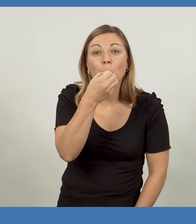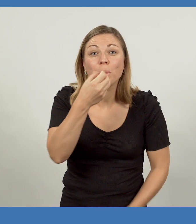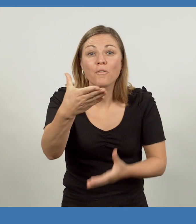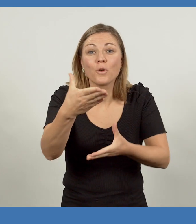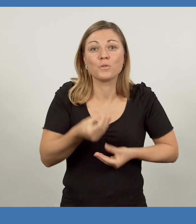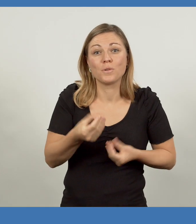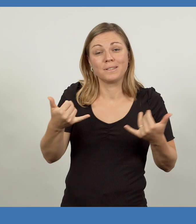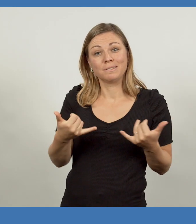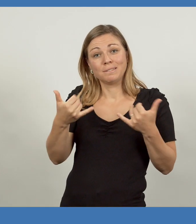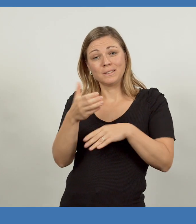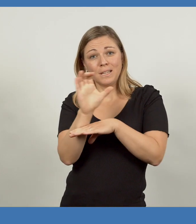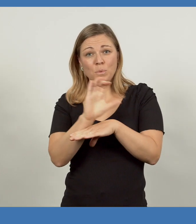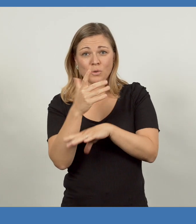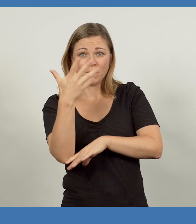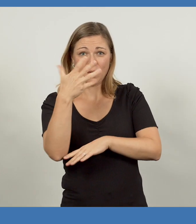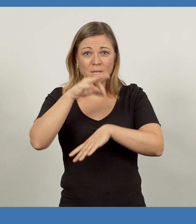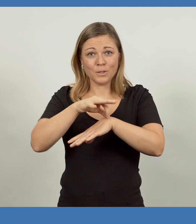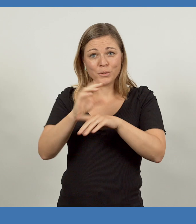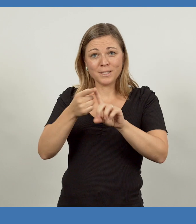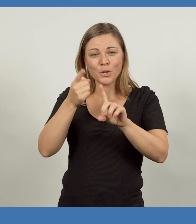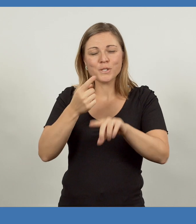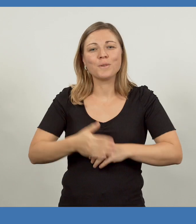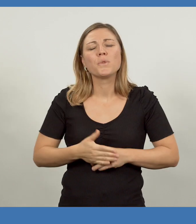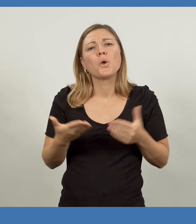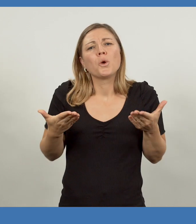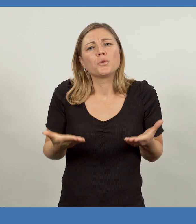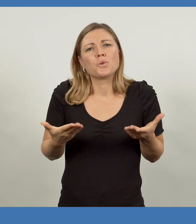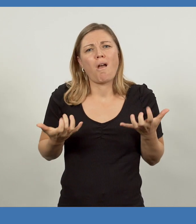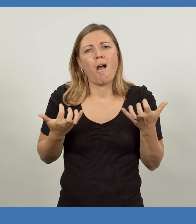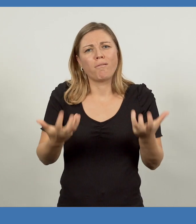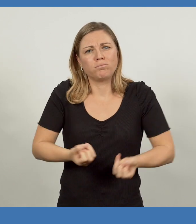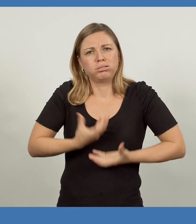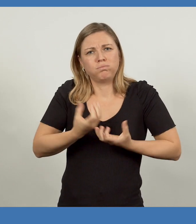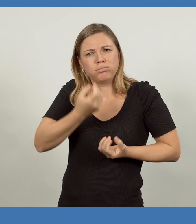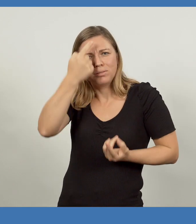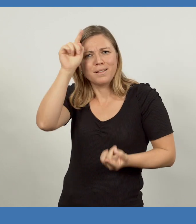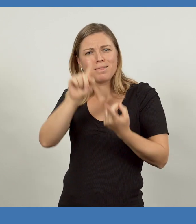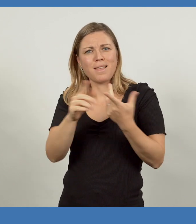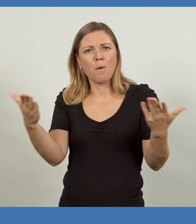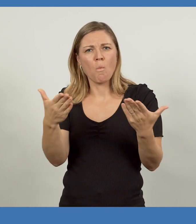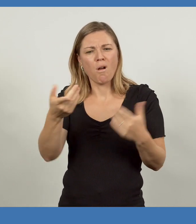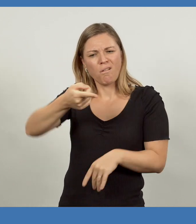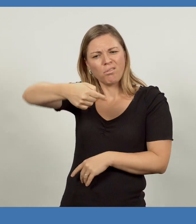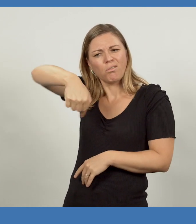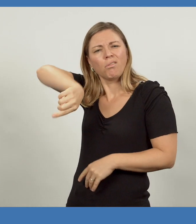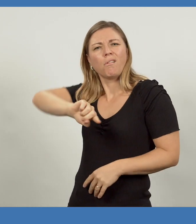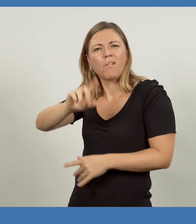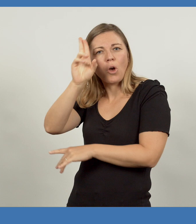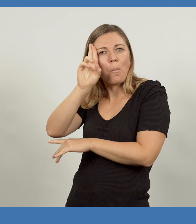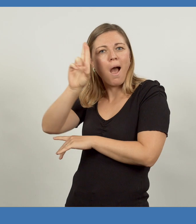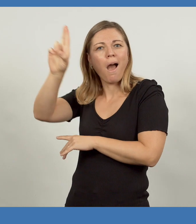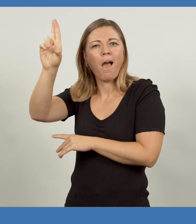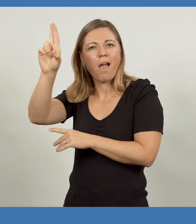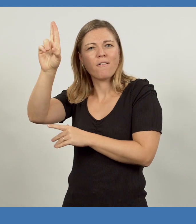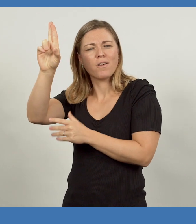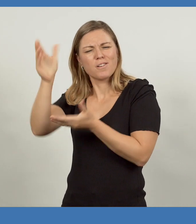Bonjour et bienvenue dans 5 minutes essentielles. Aujourd'hui, j'aimerais vous parler du sujet de sacrifier nos rêves pour Dieu.